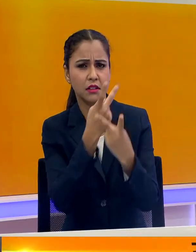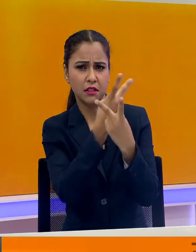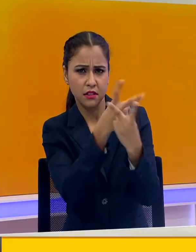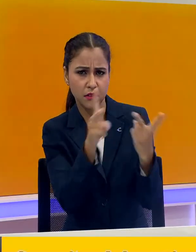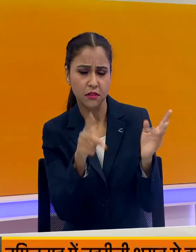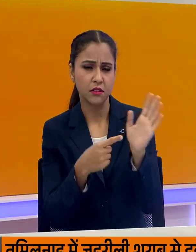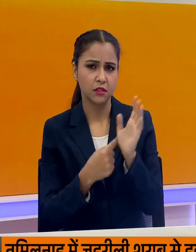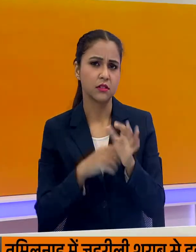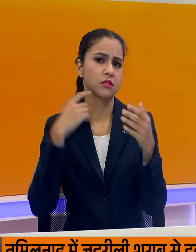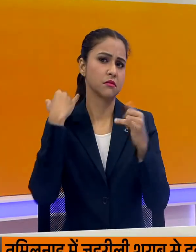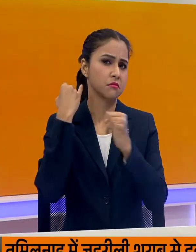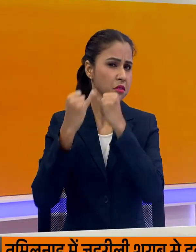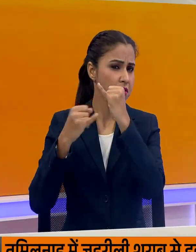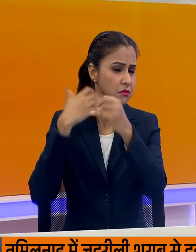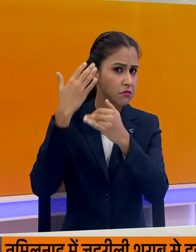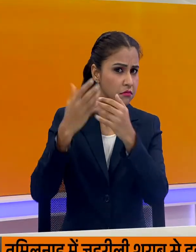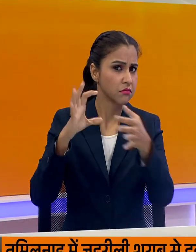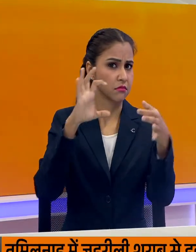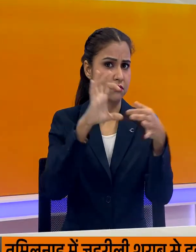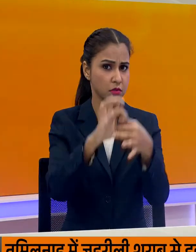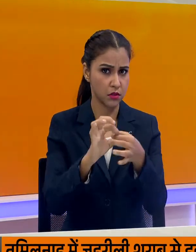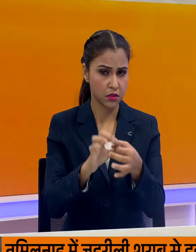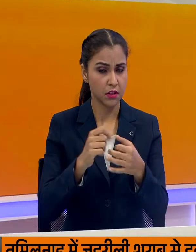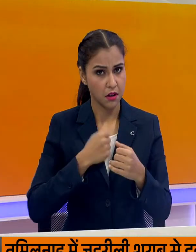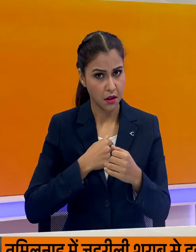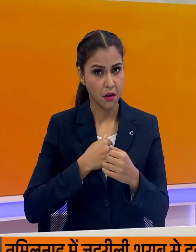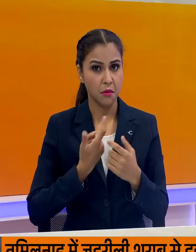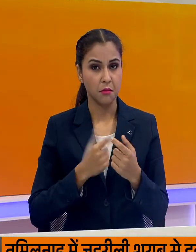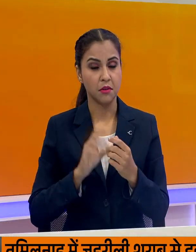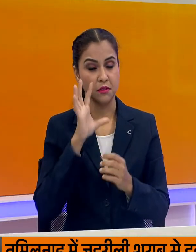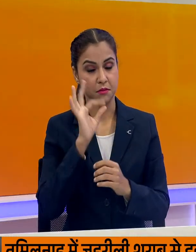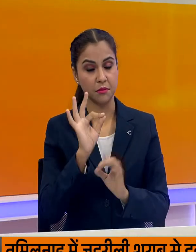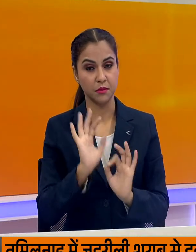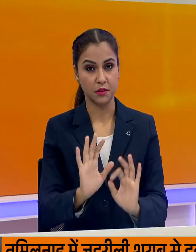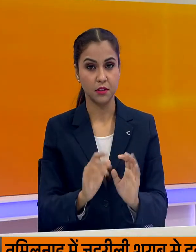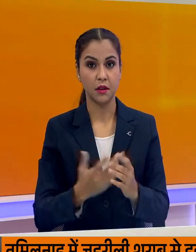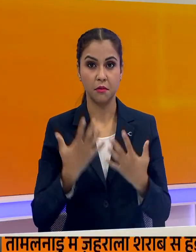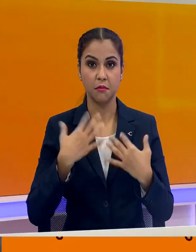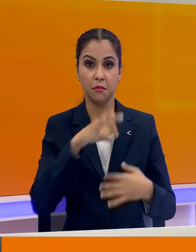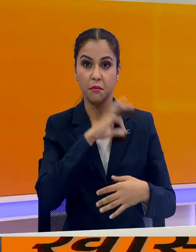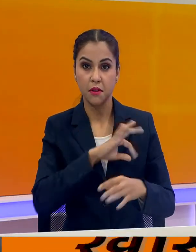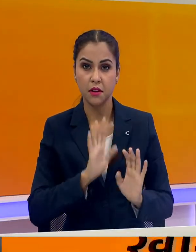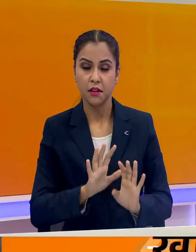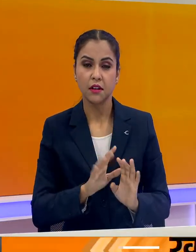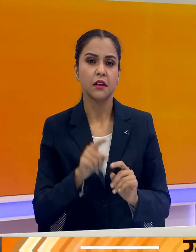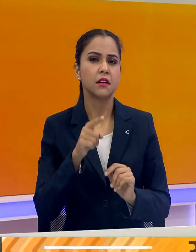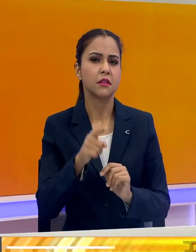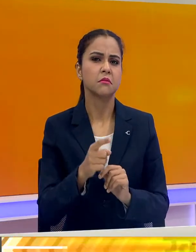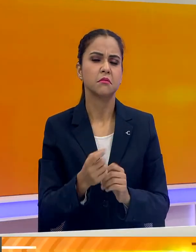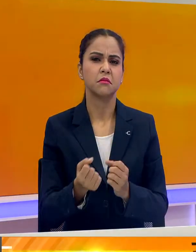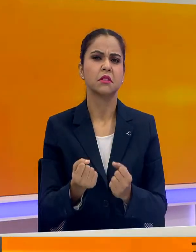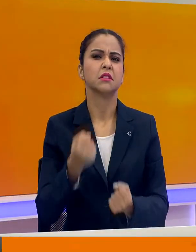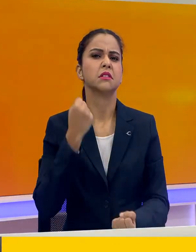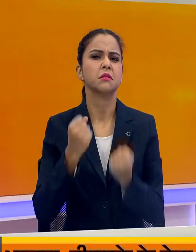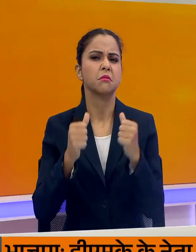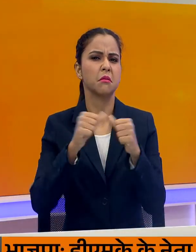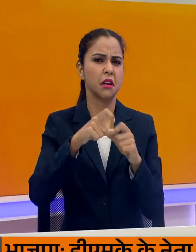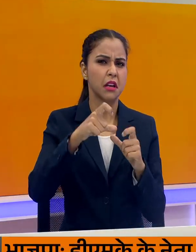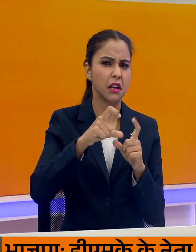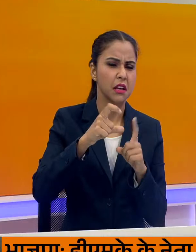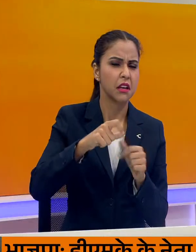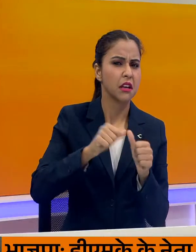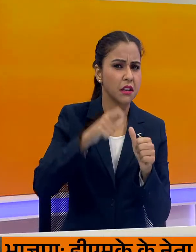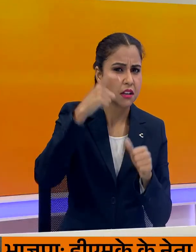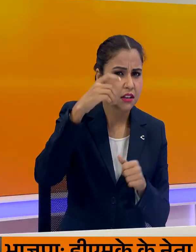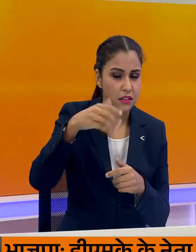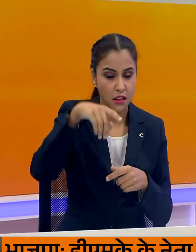हिस्ट्री से जोड़ता है। तो इसलिए योगा जो है वो हमारे लिए एक हेल्दी वे है देन जिम, क्योंकि जिम में हम एसी वगैरह एंड ऑल, और योगा